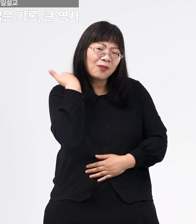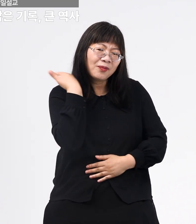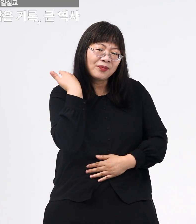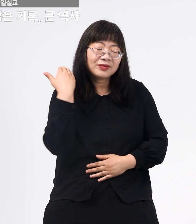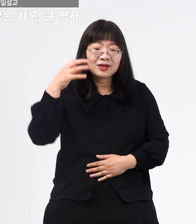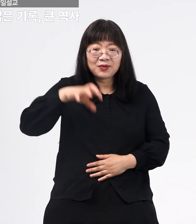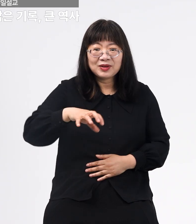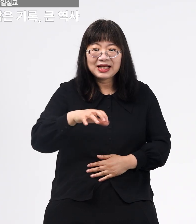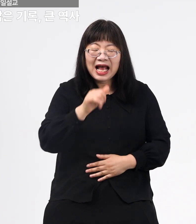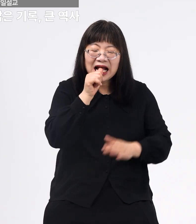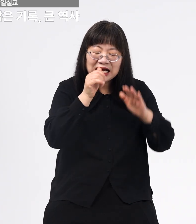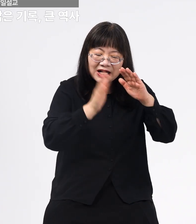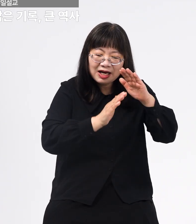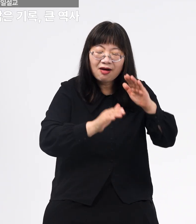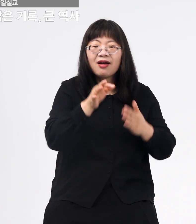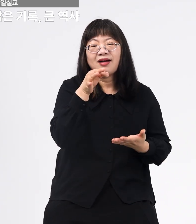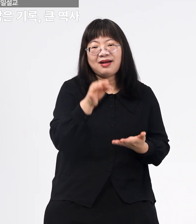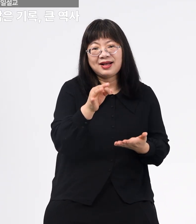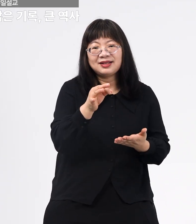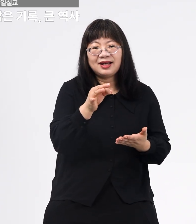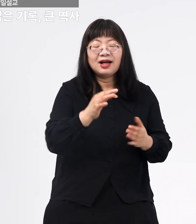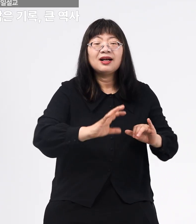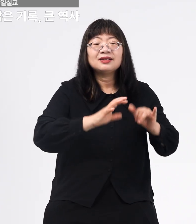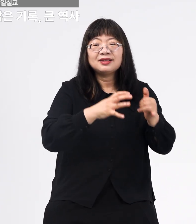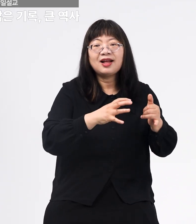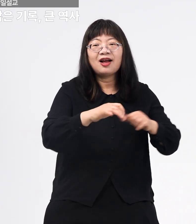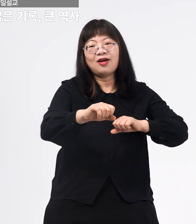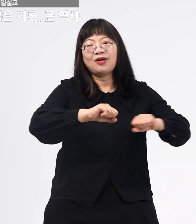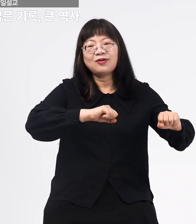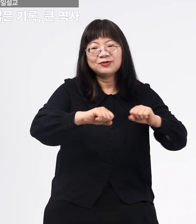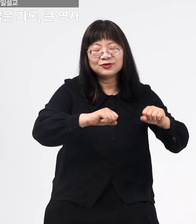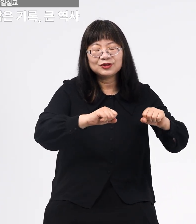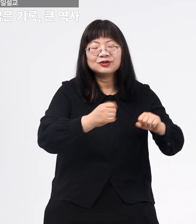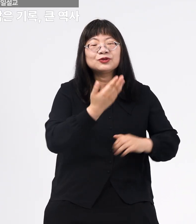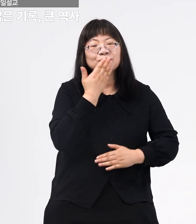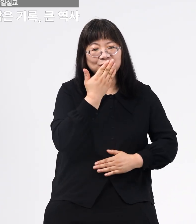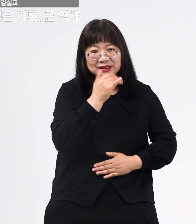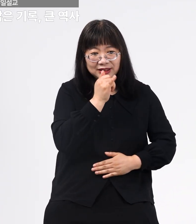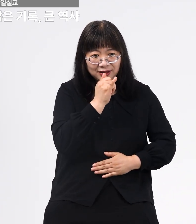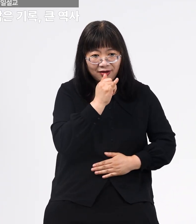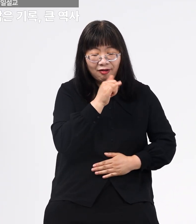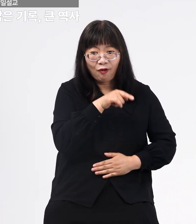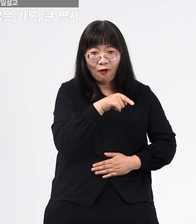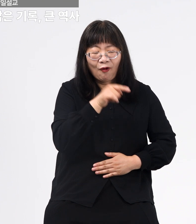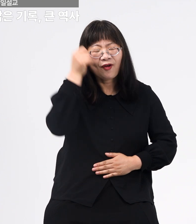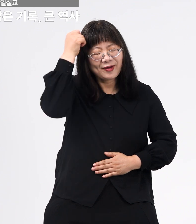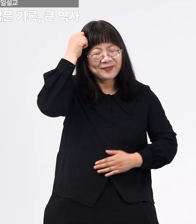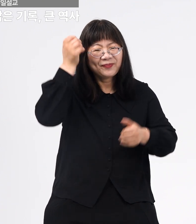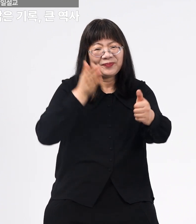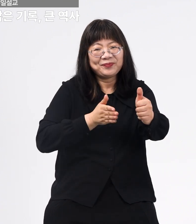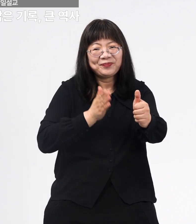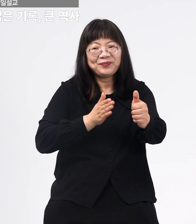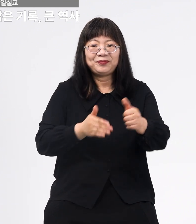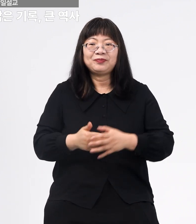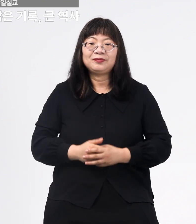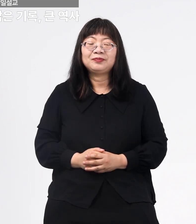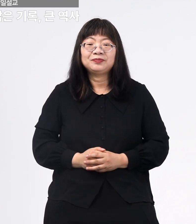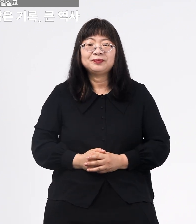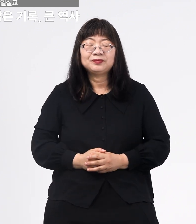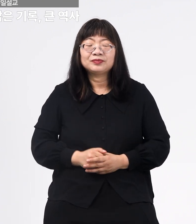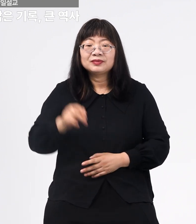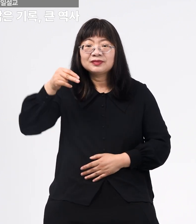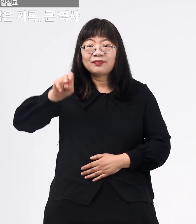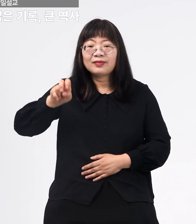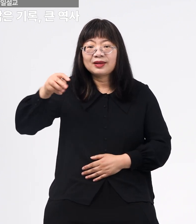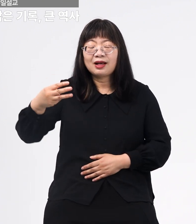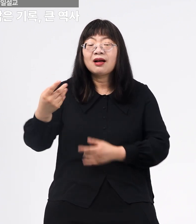영역의 절대적 가치가 세상을 움직이고 있다는 것을 놓쳐서는 안 됩니다. 이